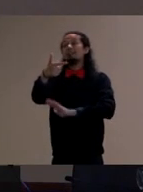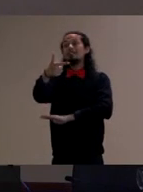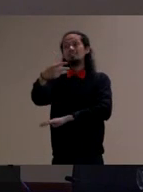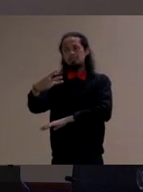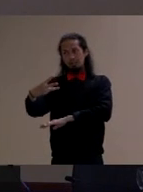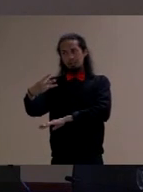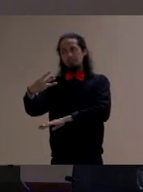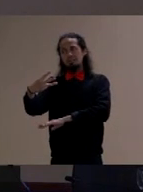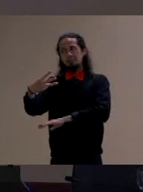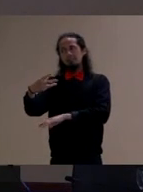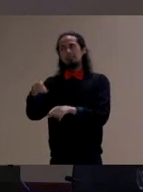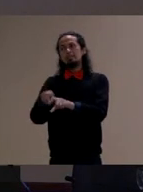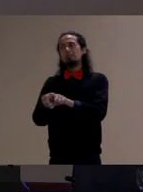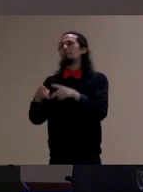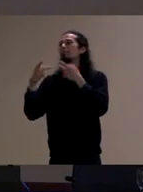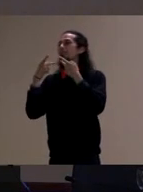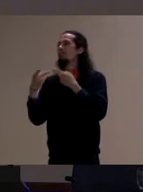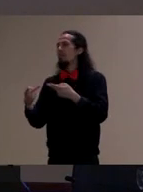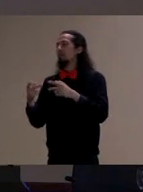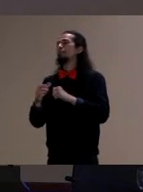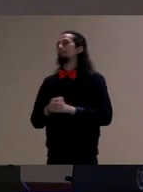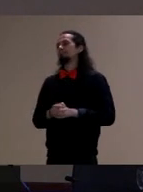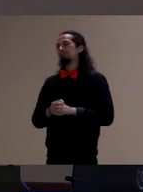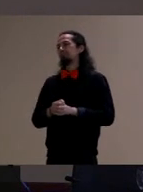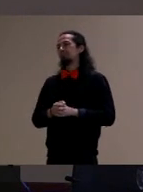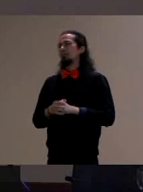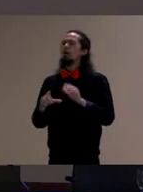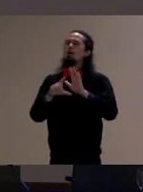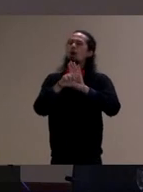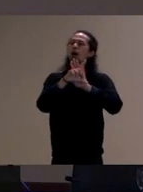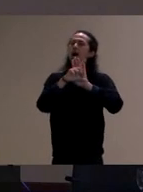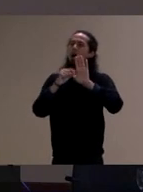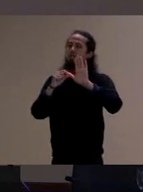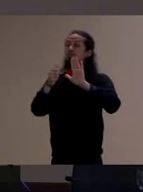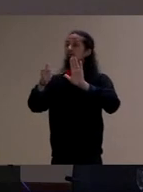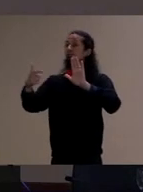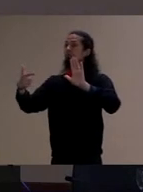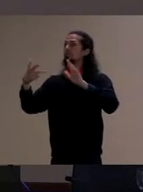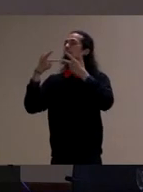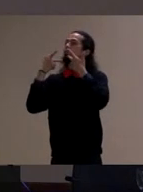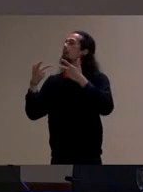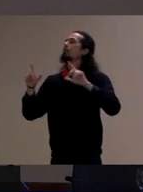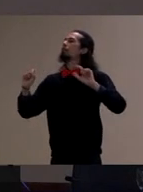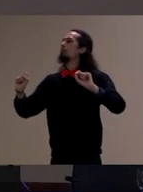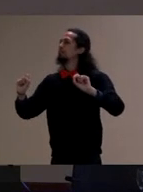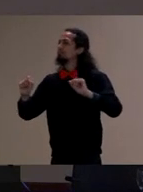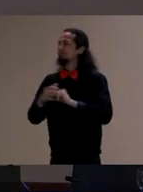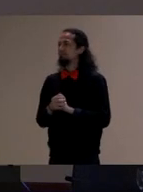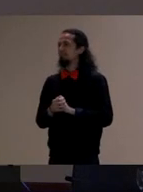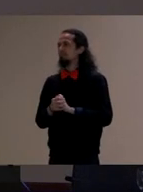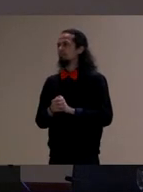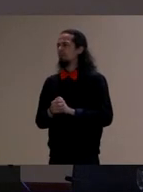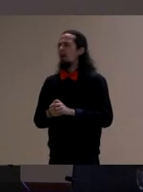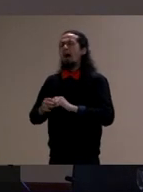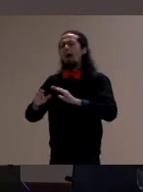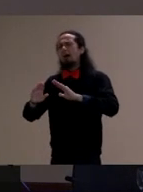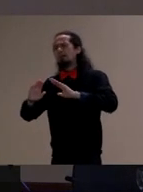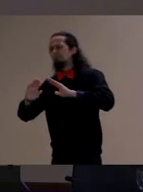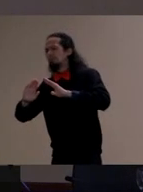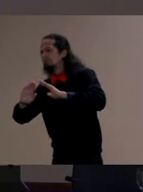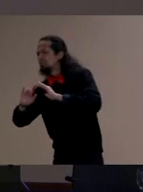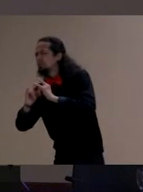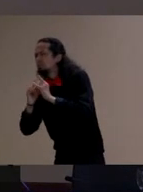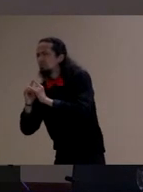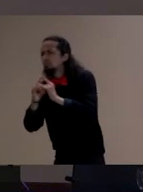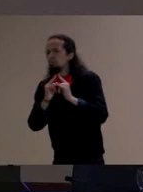LDB e o artigo 12 então diz que né os estabelecimentos de ensino